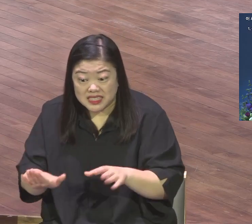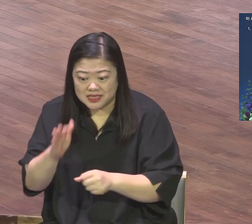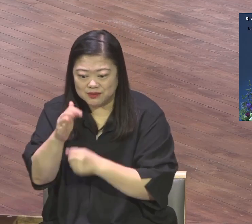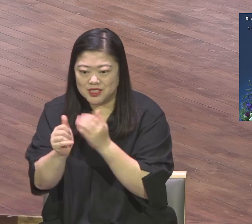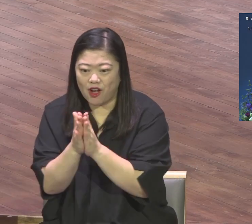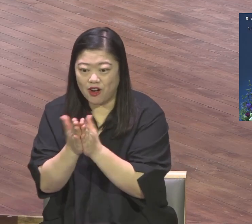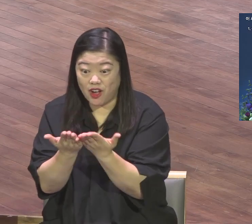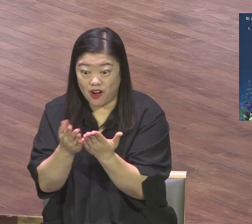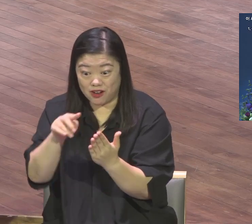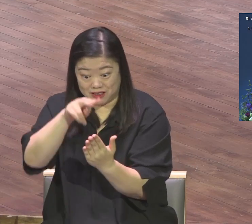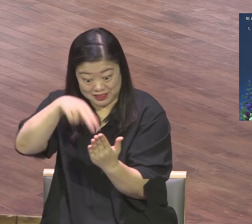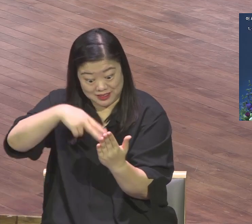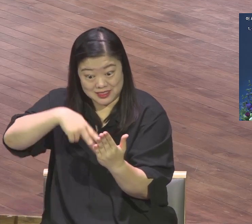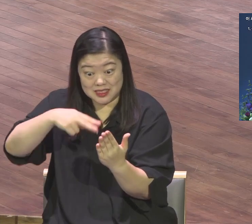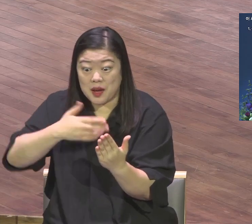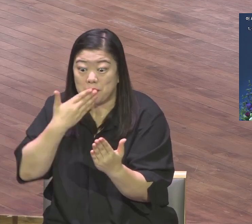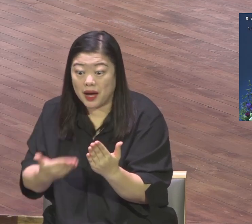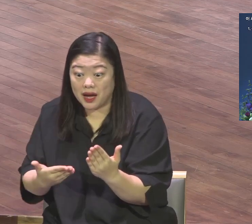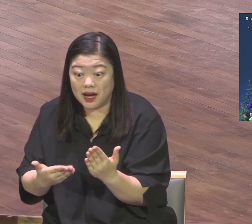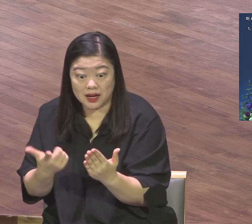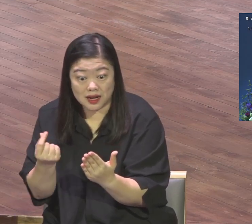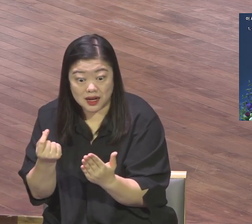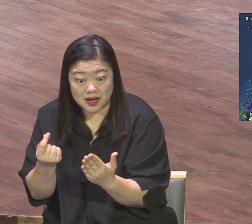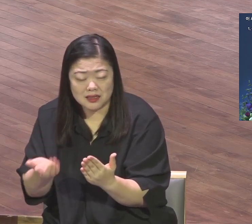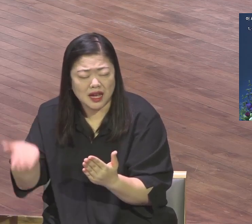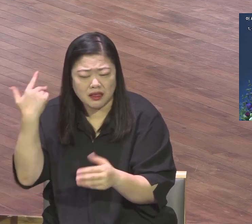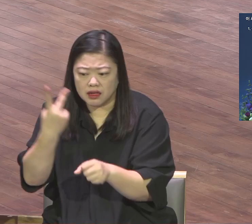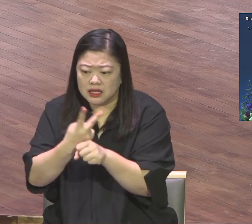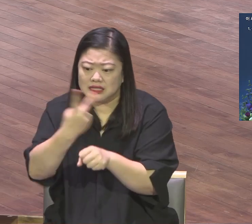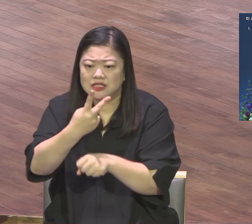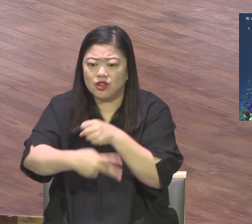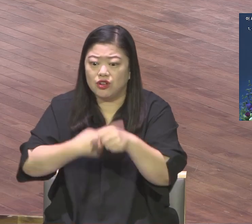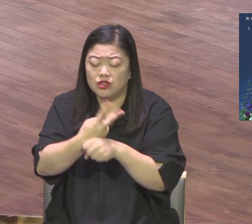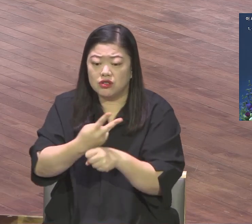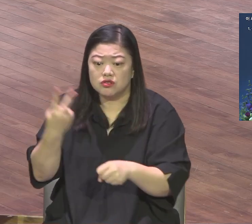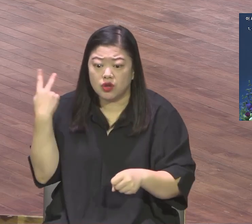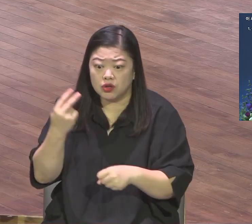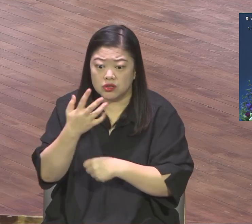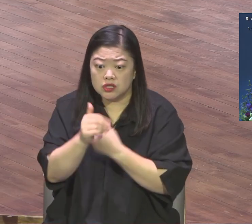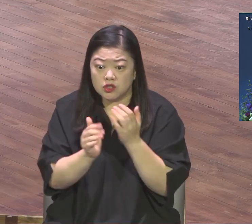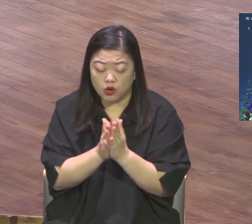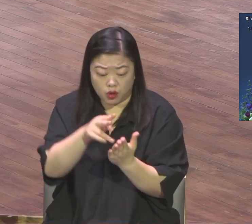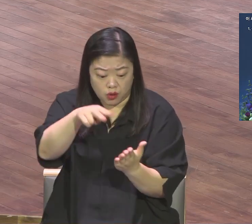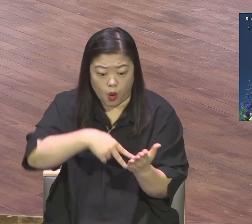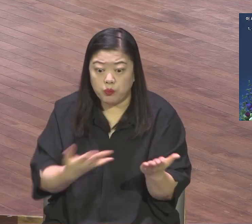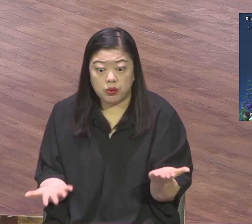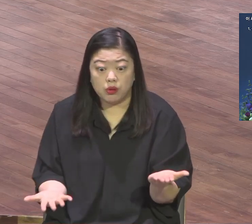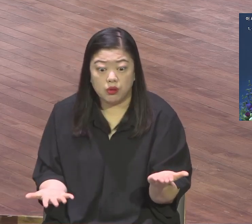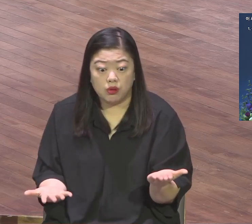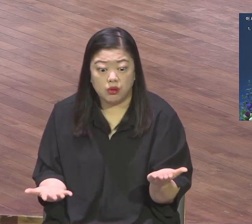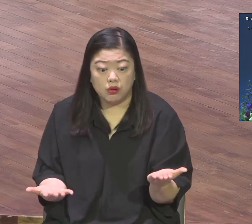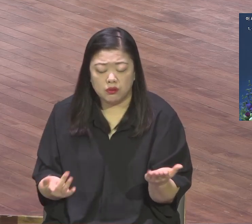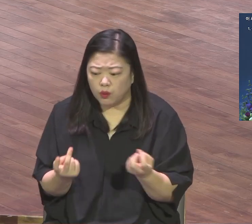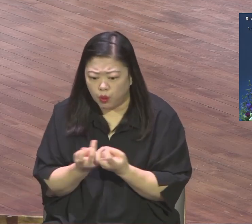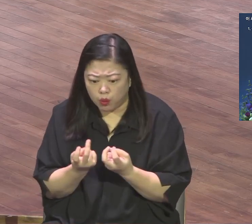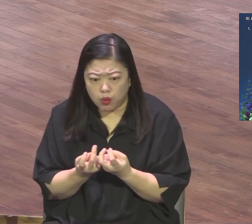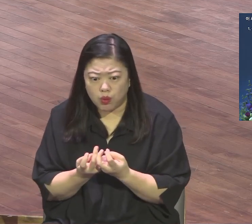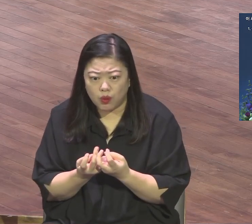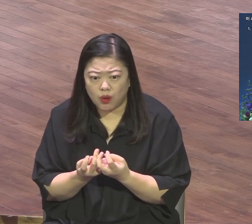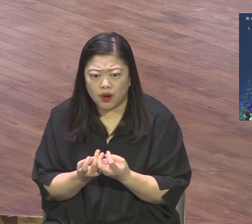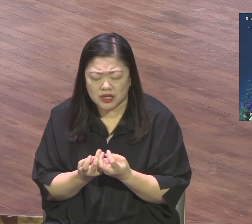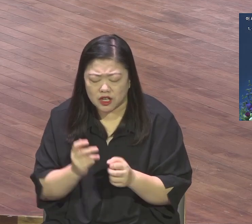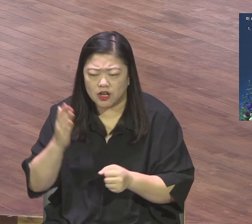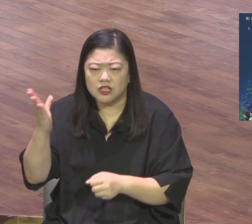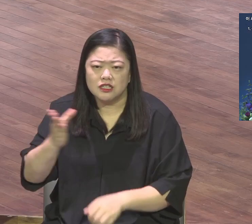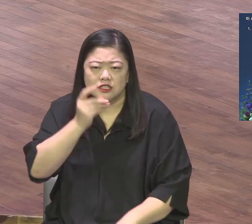그래서 성령이 임하는 표식으로 방언도 하고 예언도 하게 되었습니다. 그 당시. 그러나